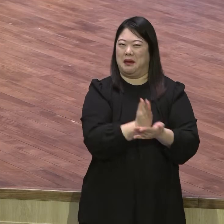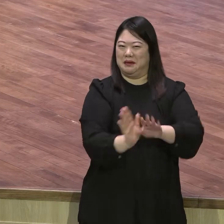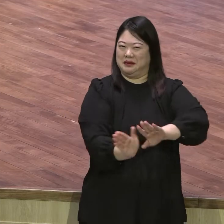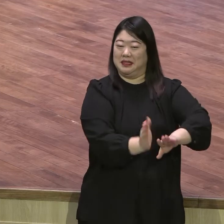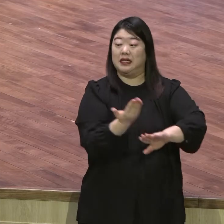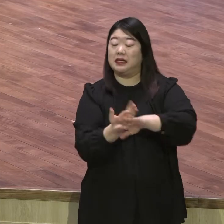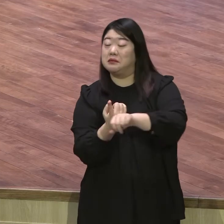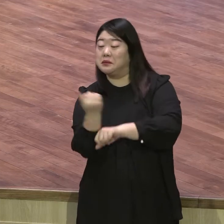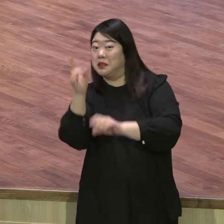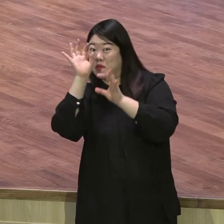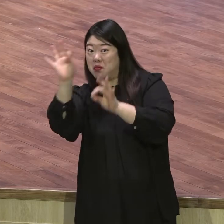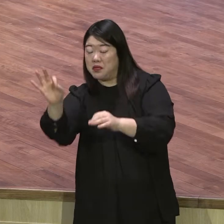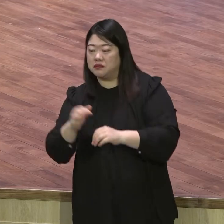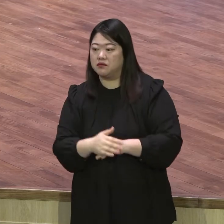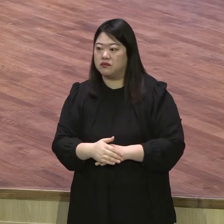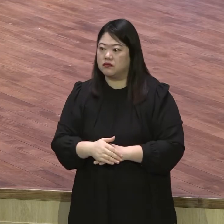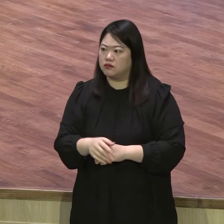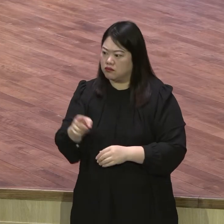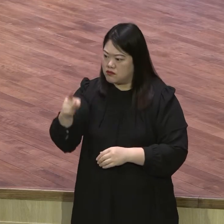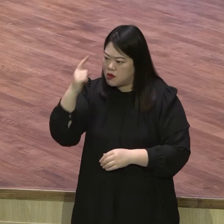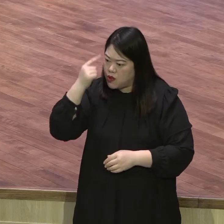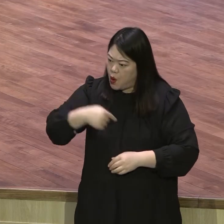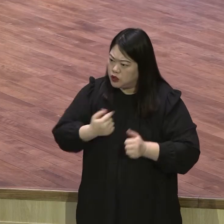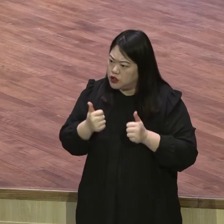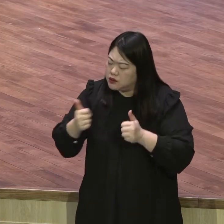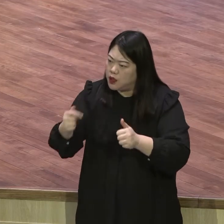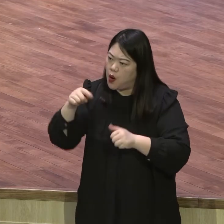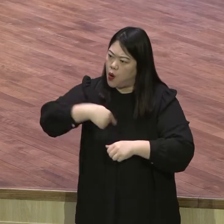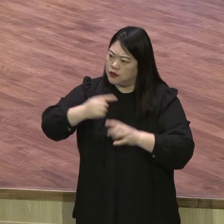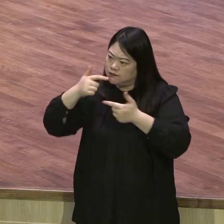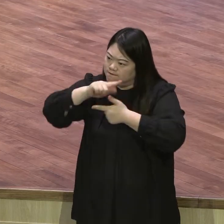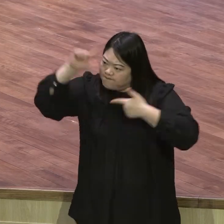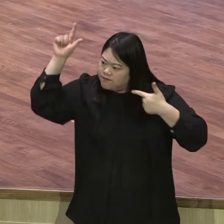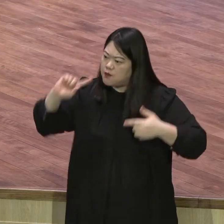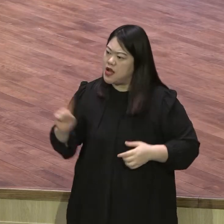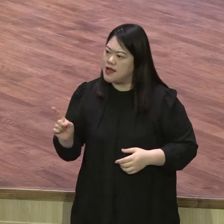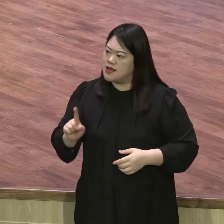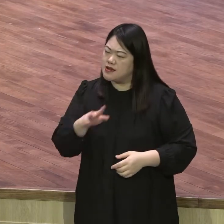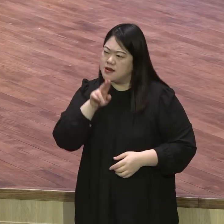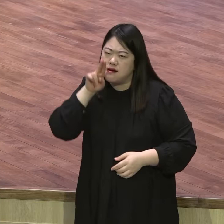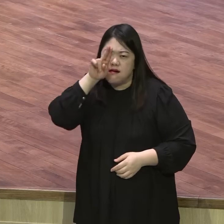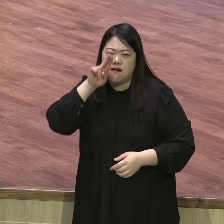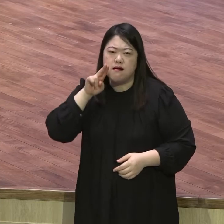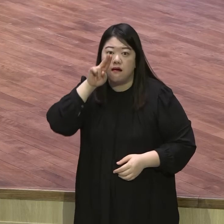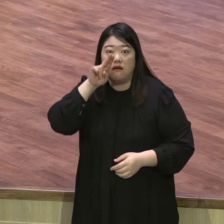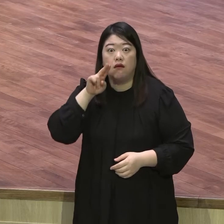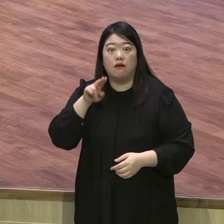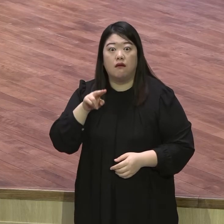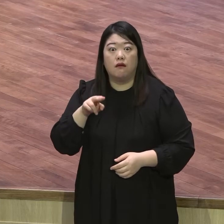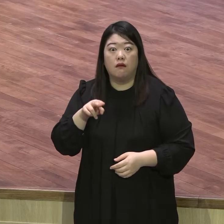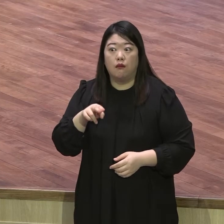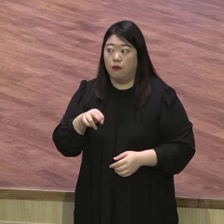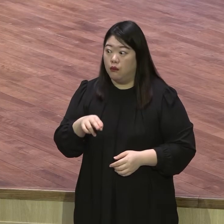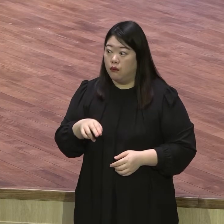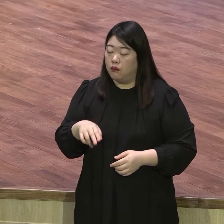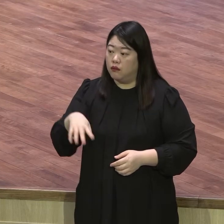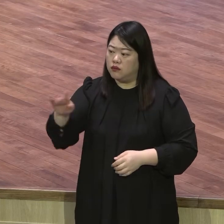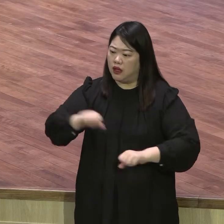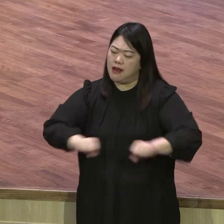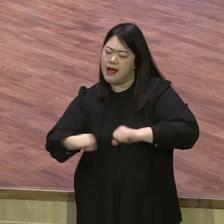있는데 뭐가 나타나 가지고 막 기도 운동하고 막 전도 운동하고 막 헌신 운동하면 왜 그래 별나게